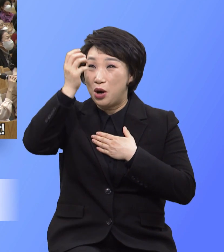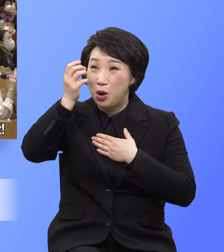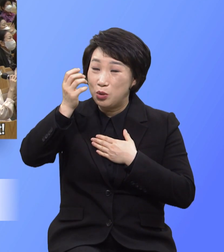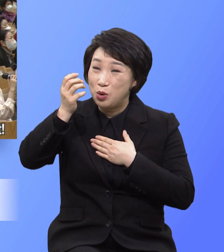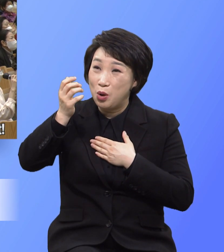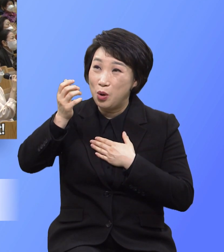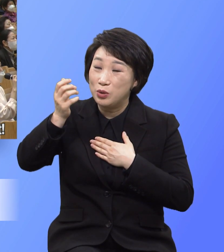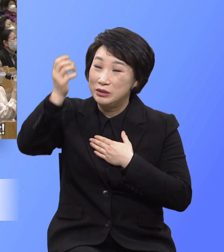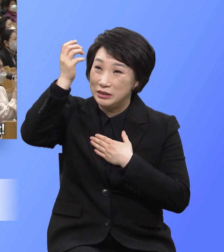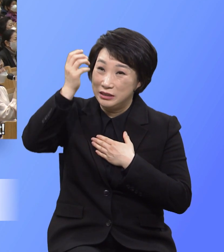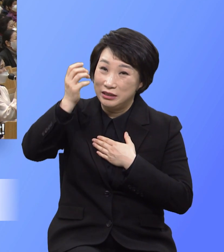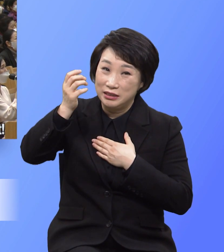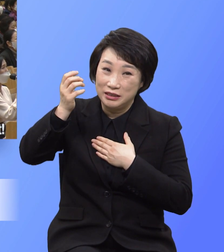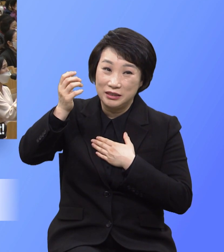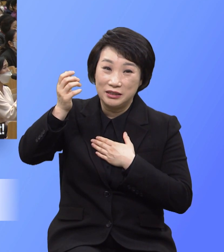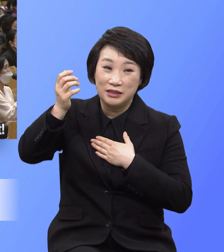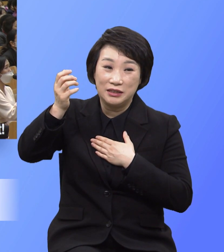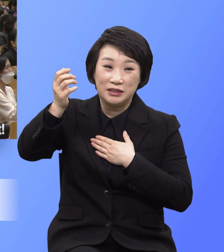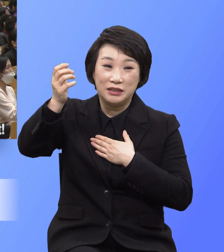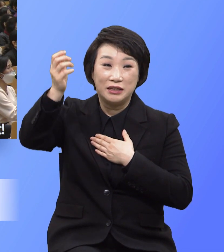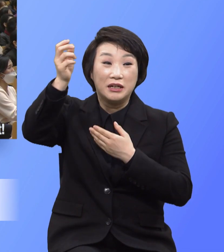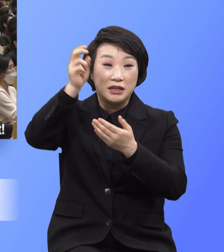내 영혼